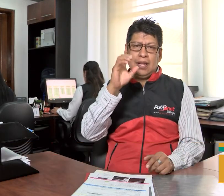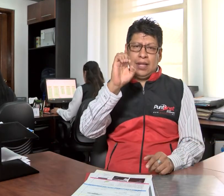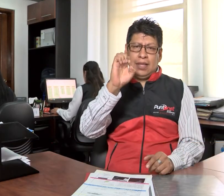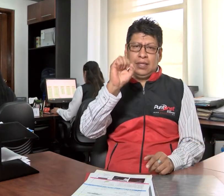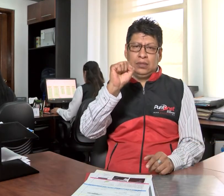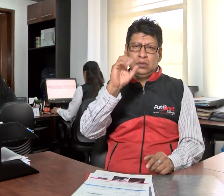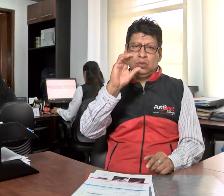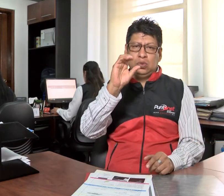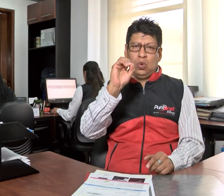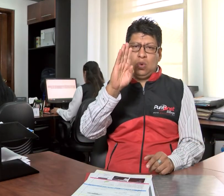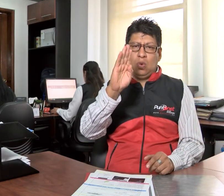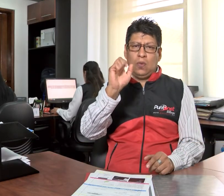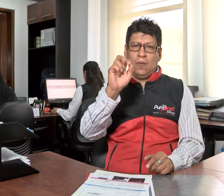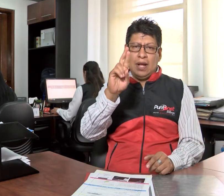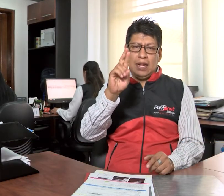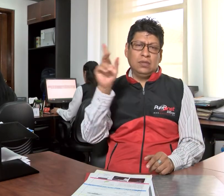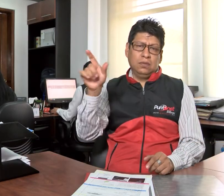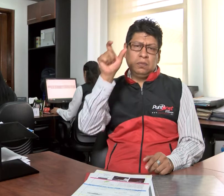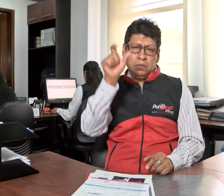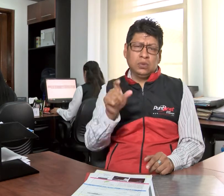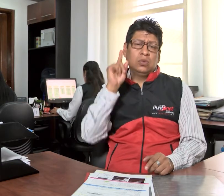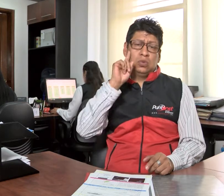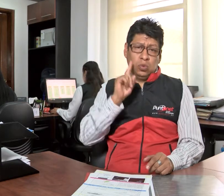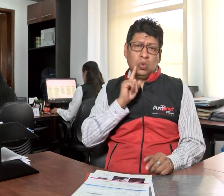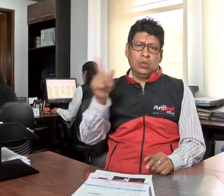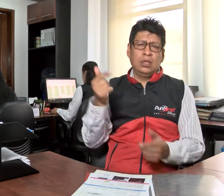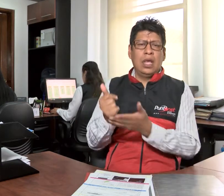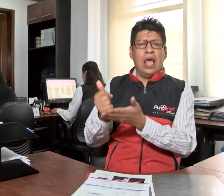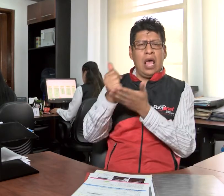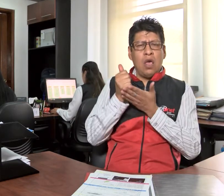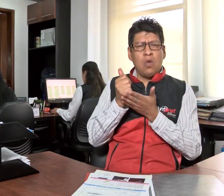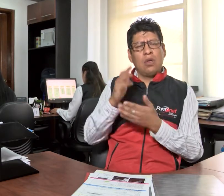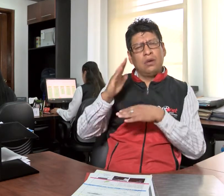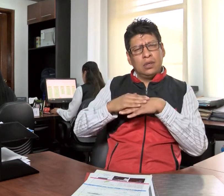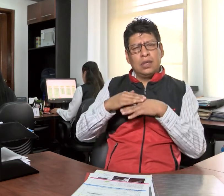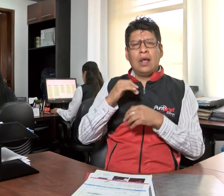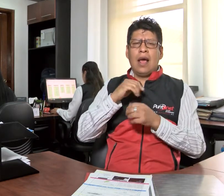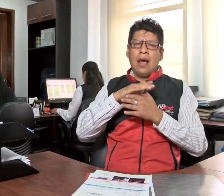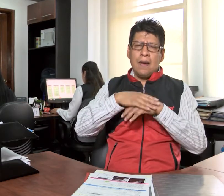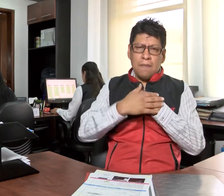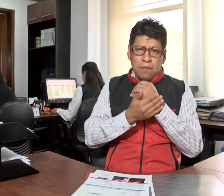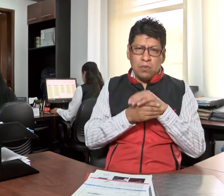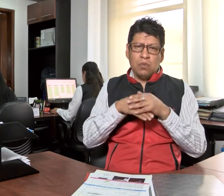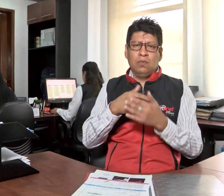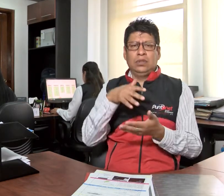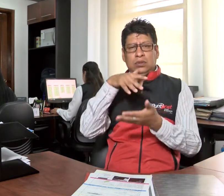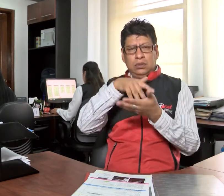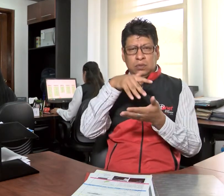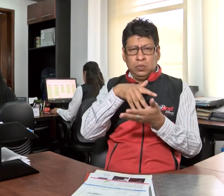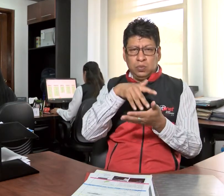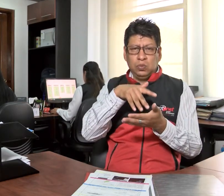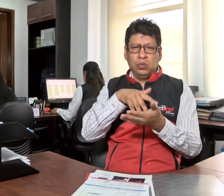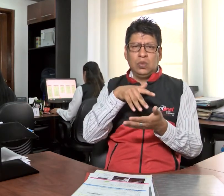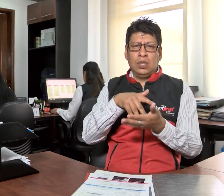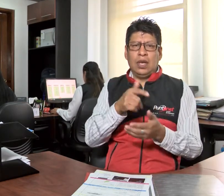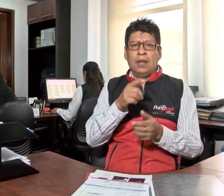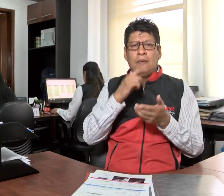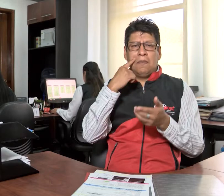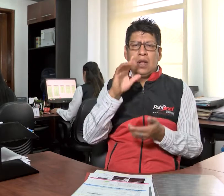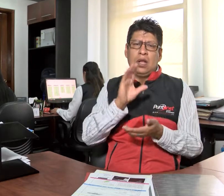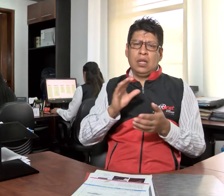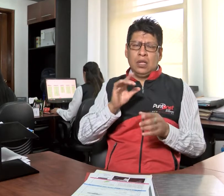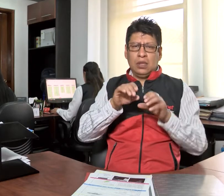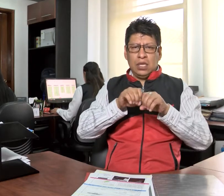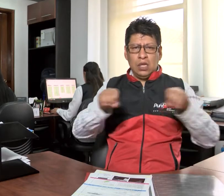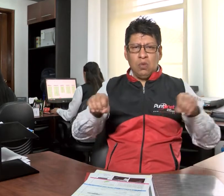aquí en negativo y me animó para que yo me graduar según bachiller me decía